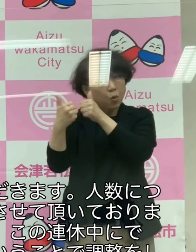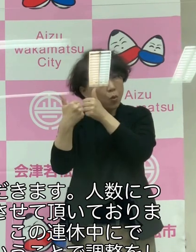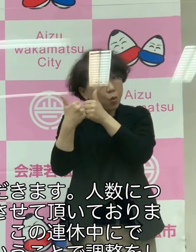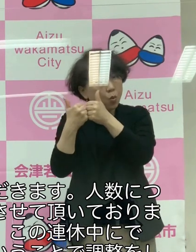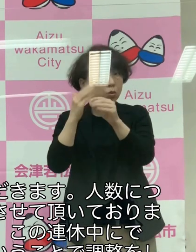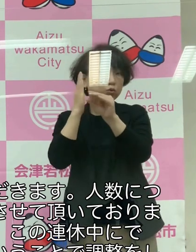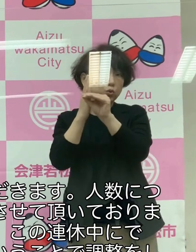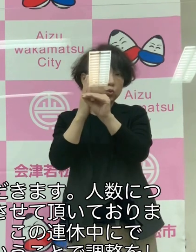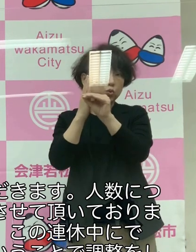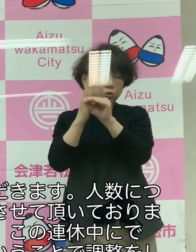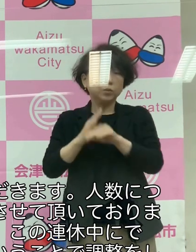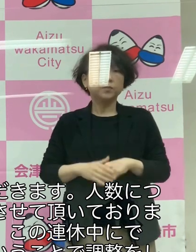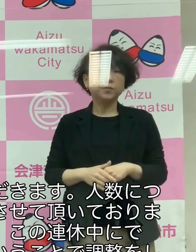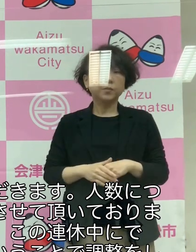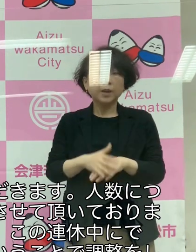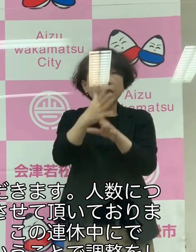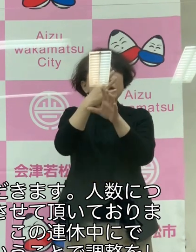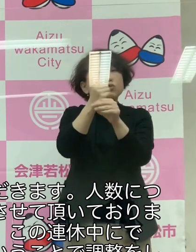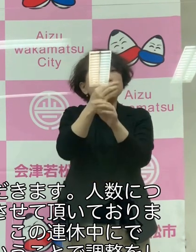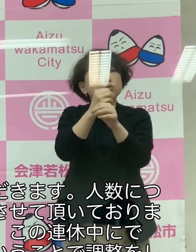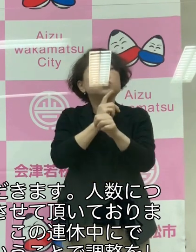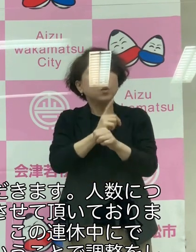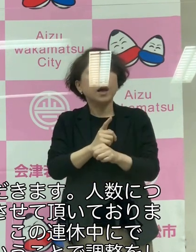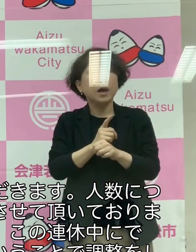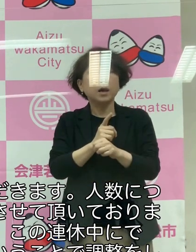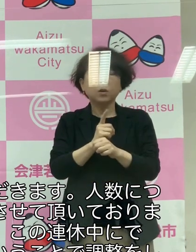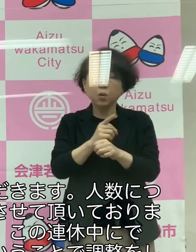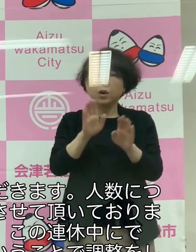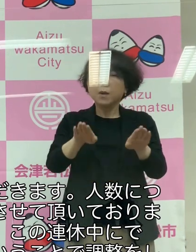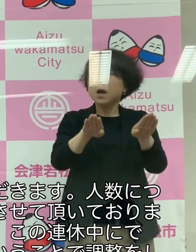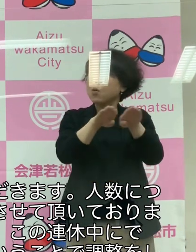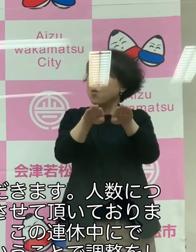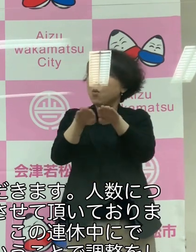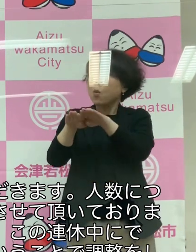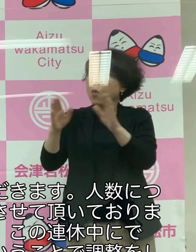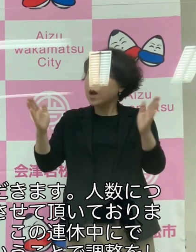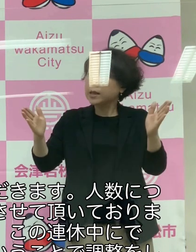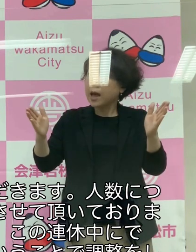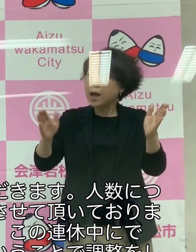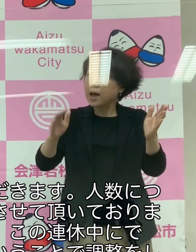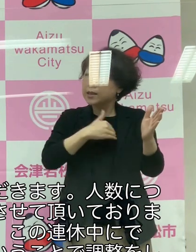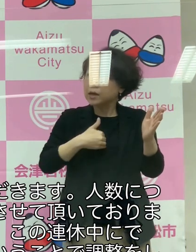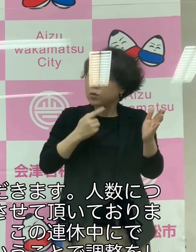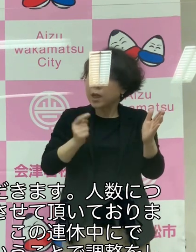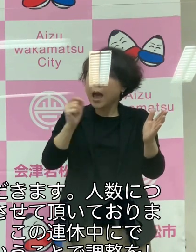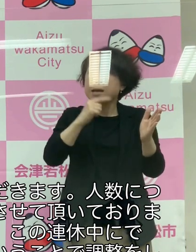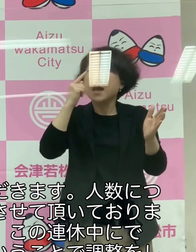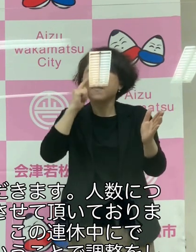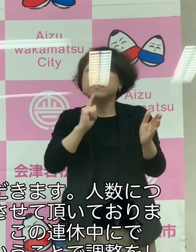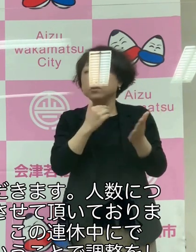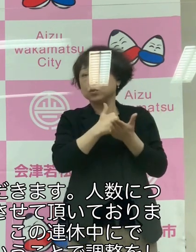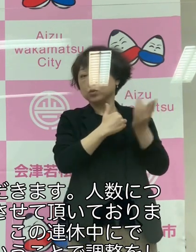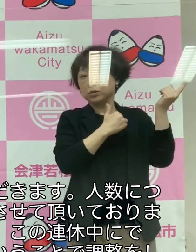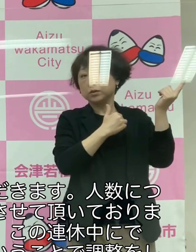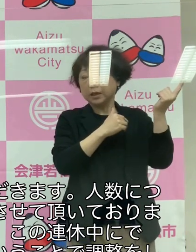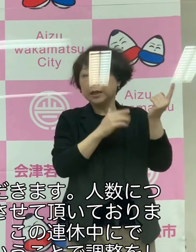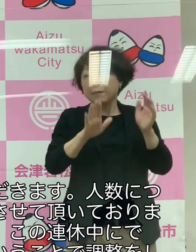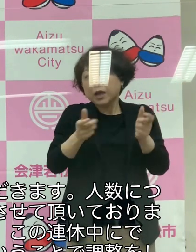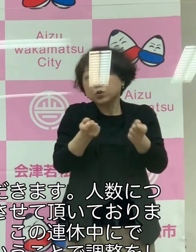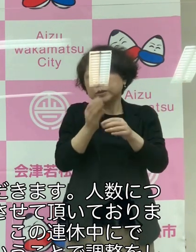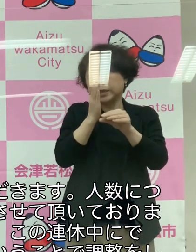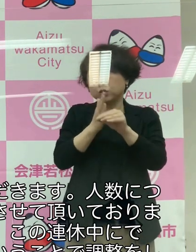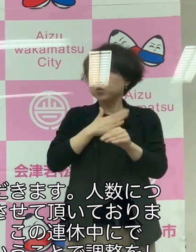ていただいております。時期につきましてはこの連休中にでも、まあ、なるべく早い時期にということで今調整をしているところでござい